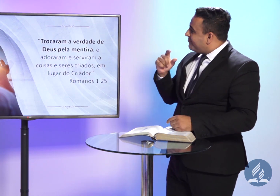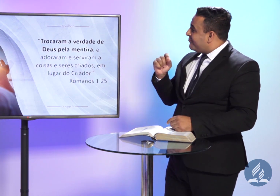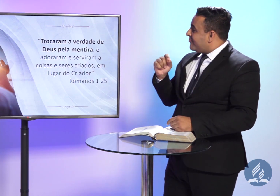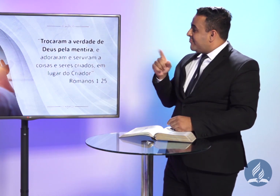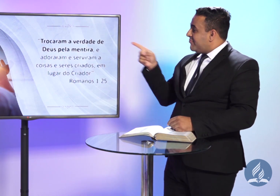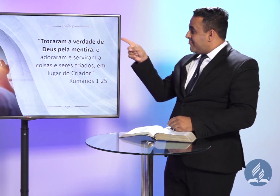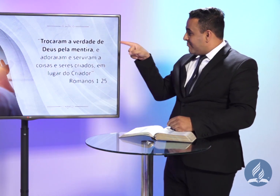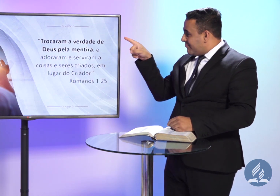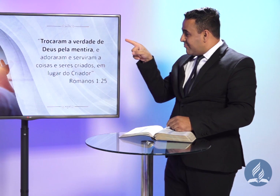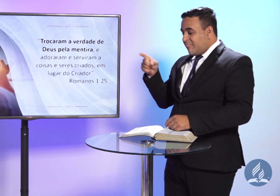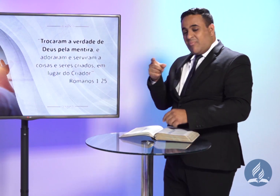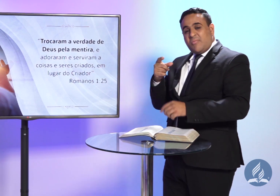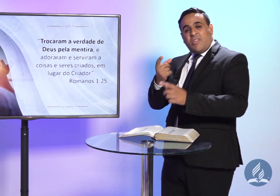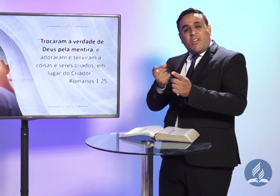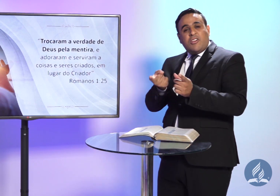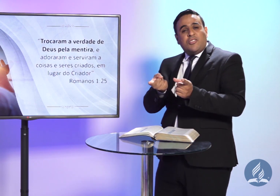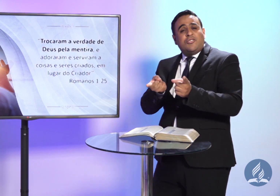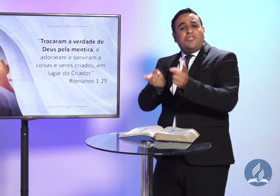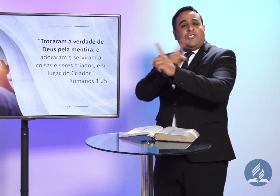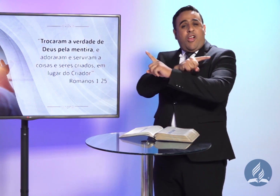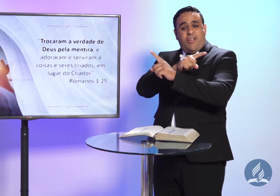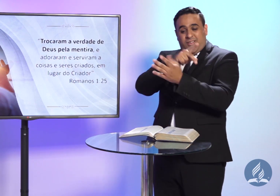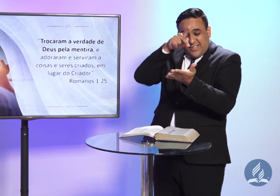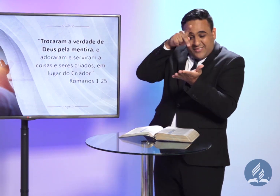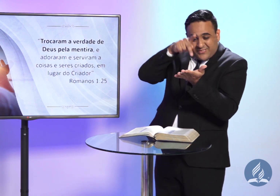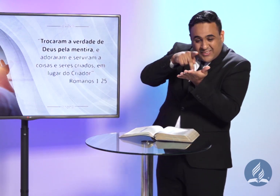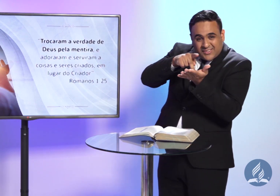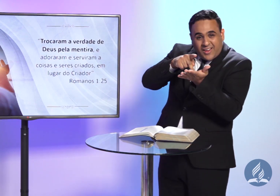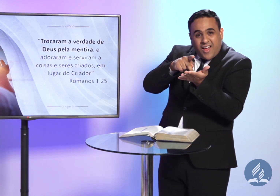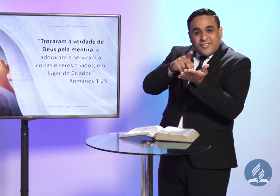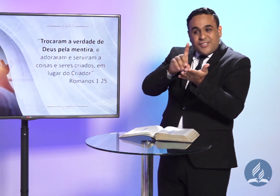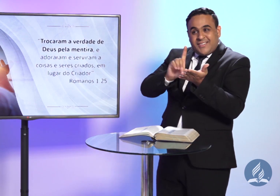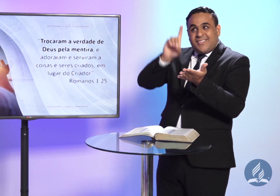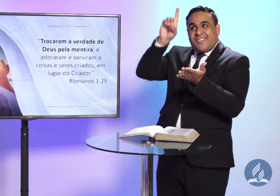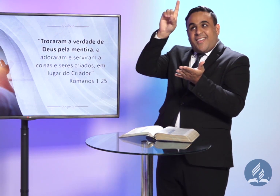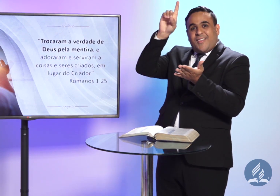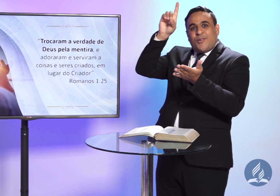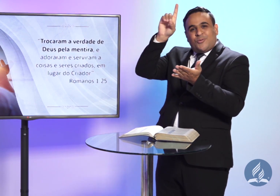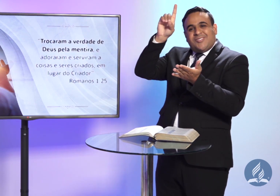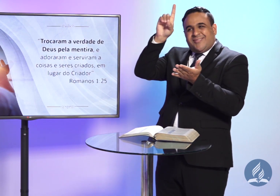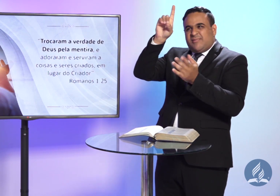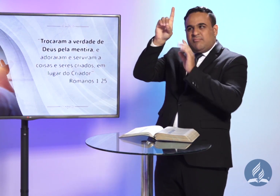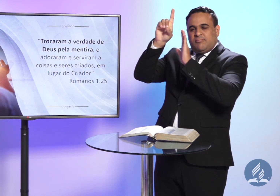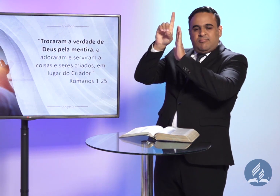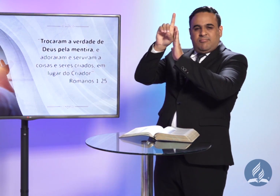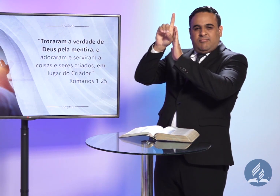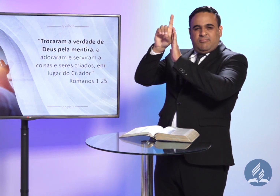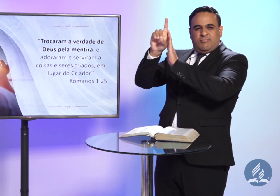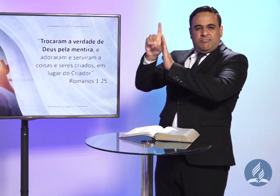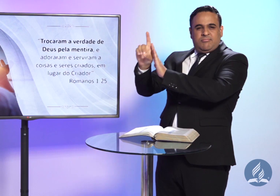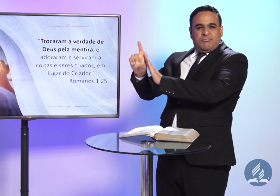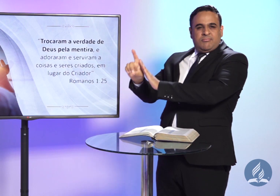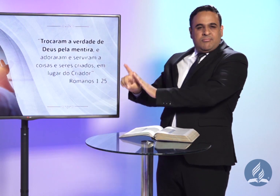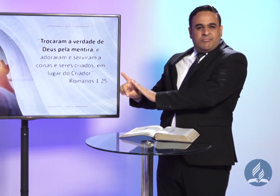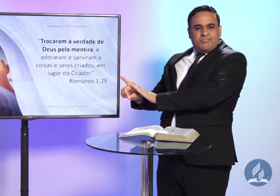Olha o que diz. Está aqui na TV, eu vou ler com vocês. Trocaram a verdade de